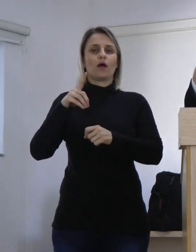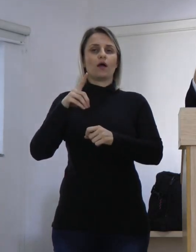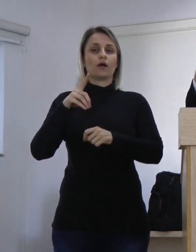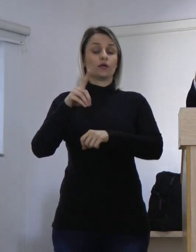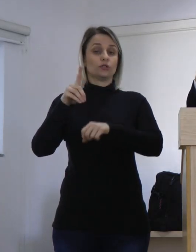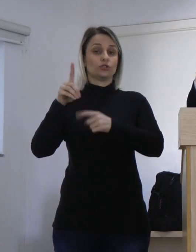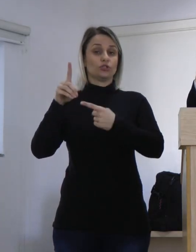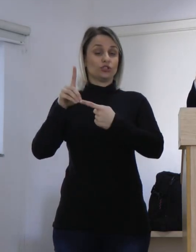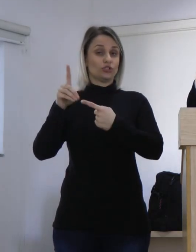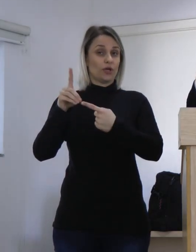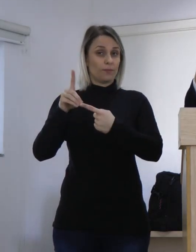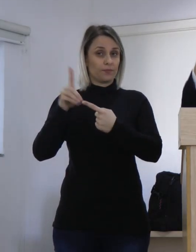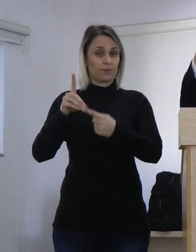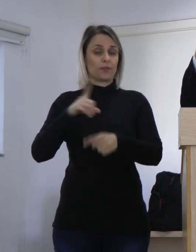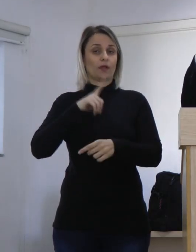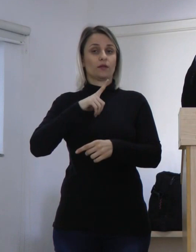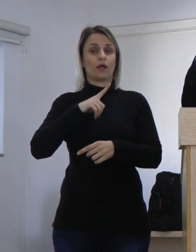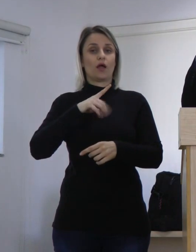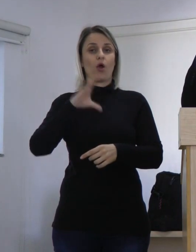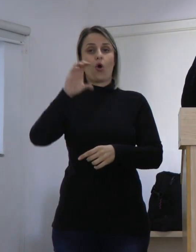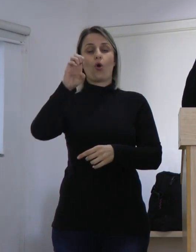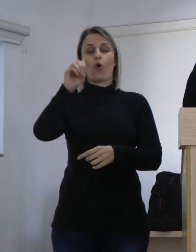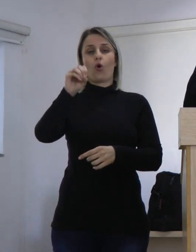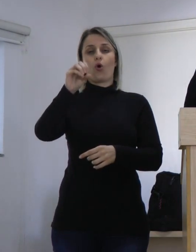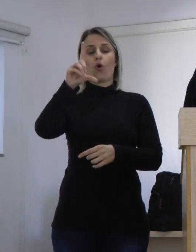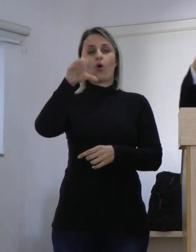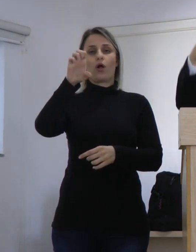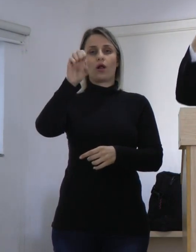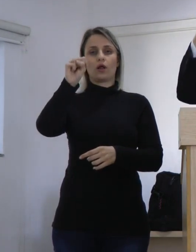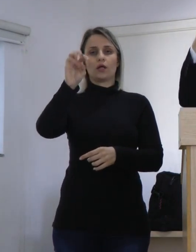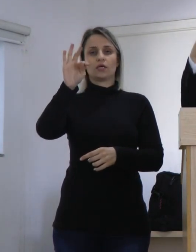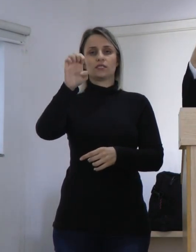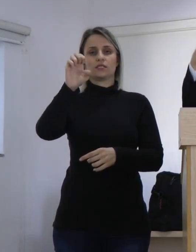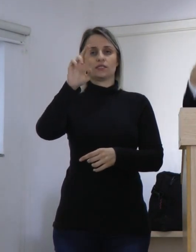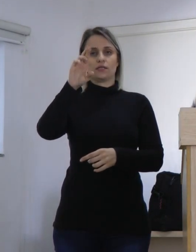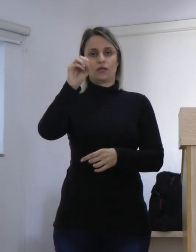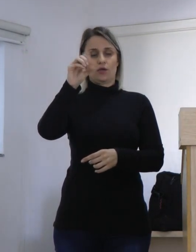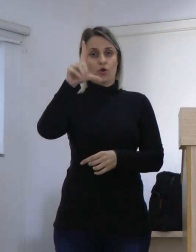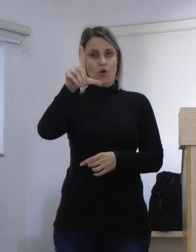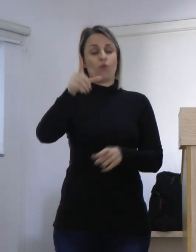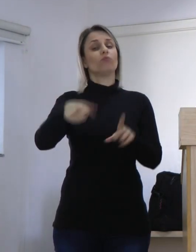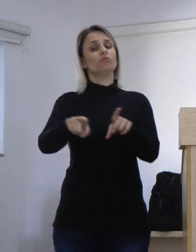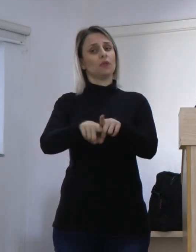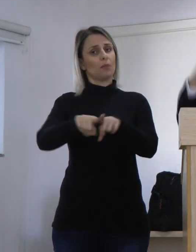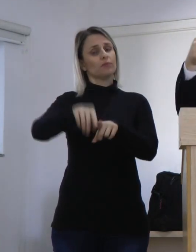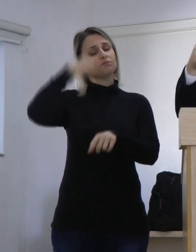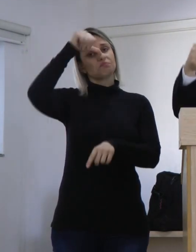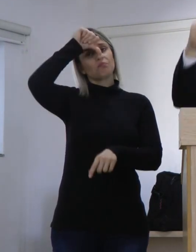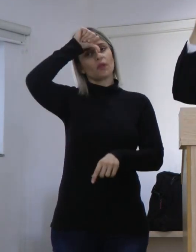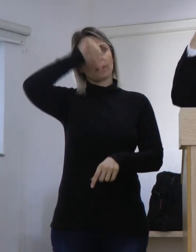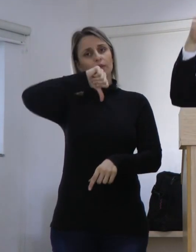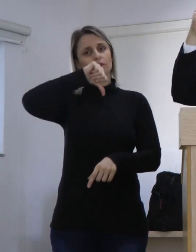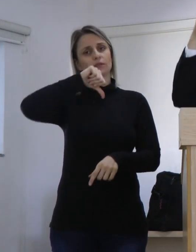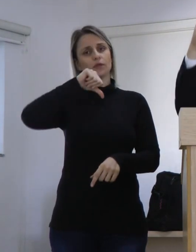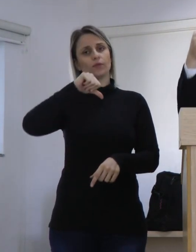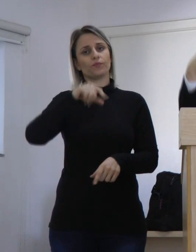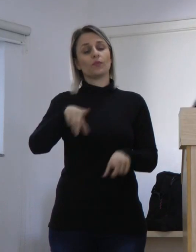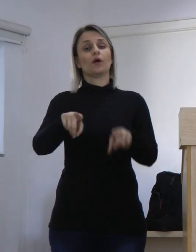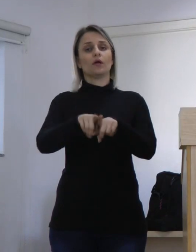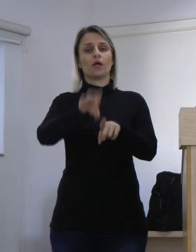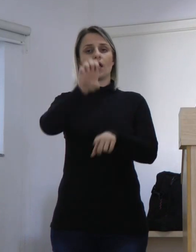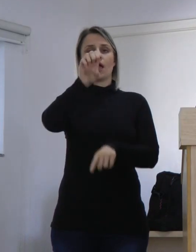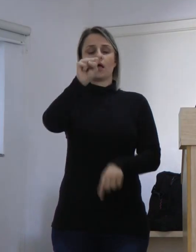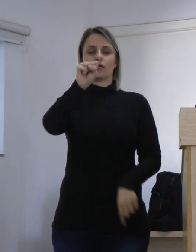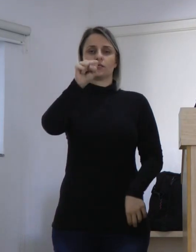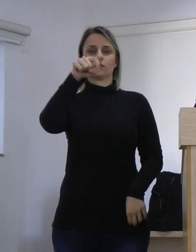colesterol alto, tem remédio para depressão, remédios maravilhosos. Tem remédio para esquizofrenia.